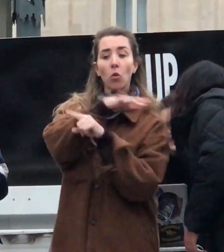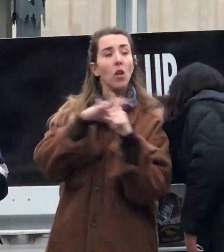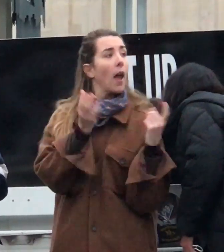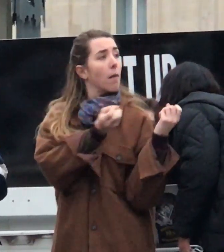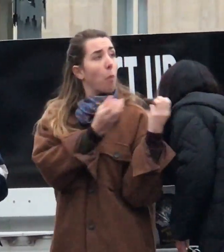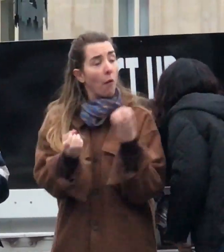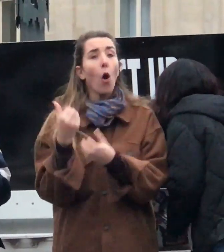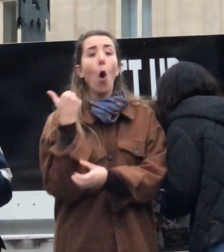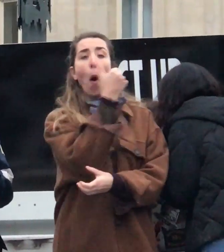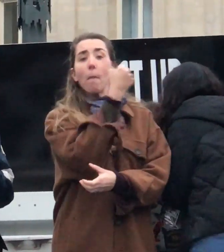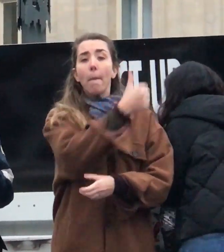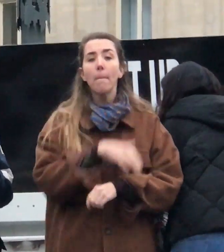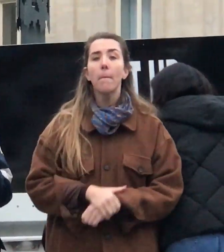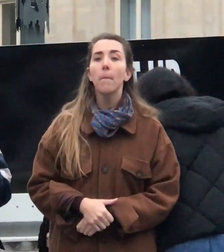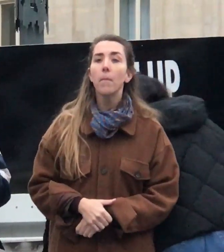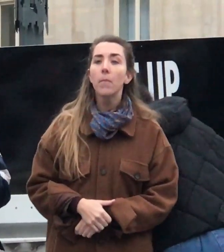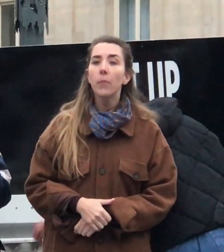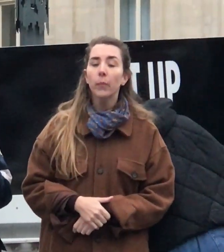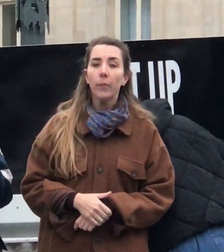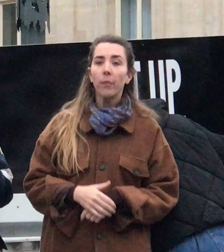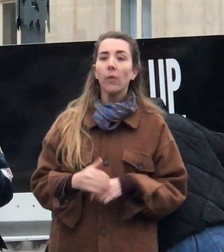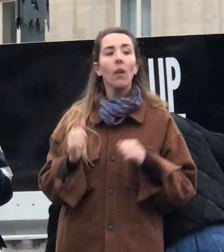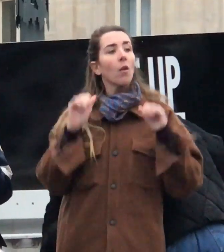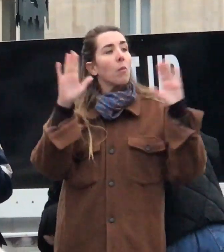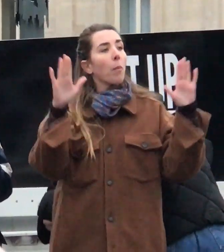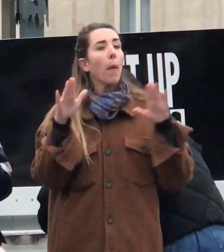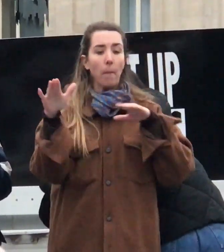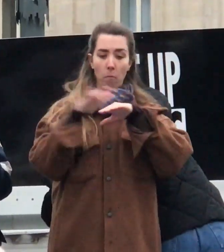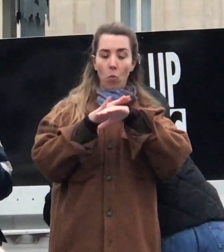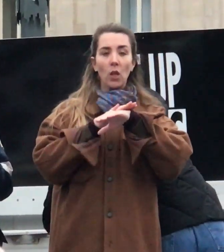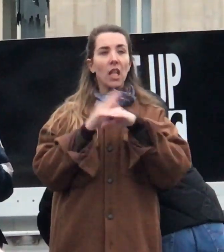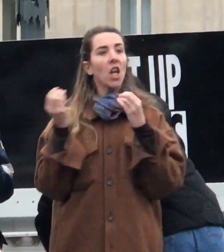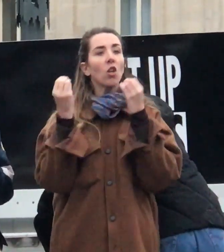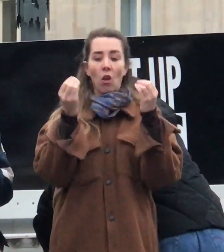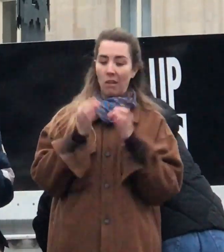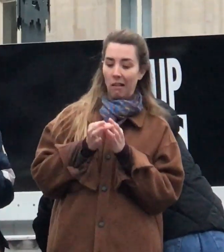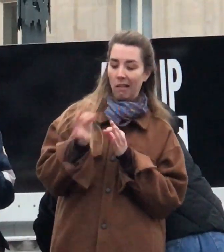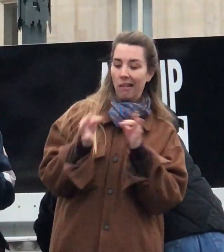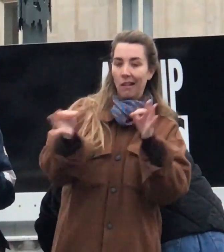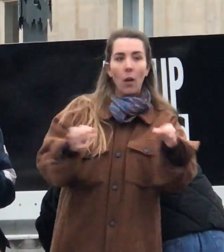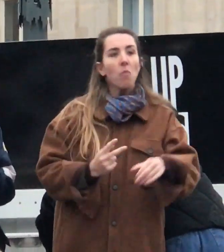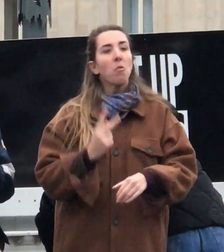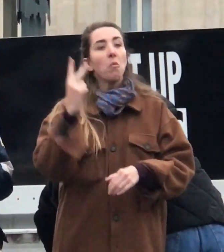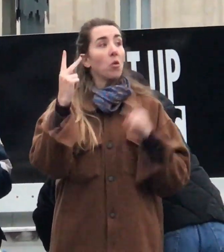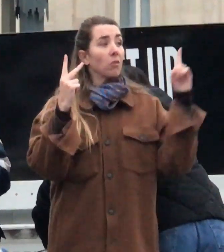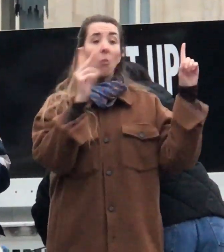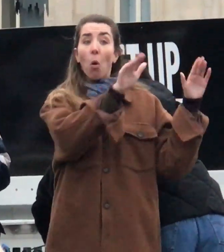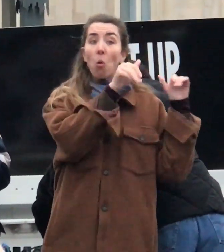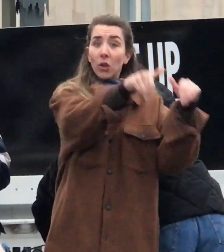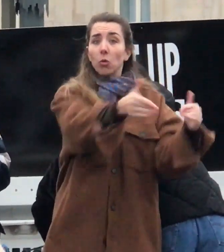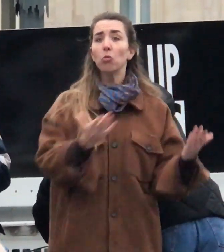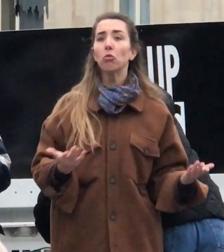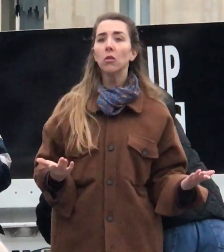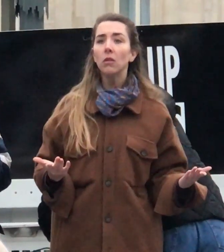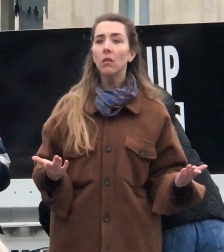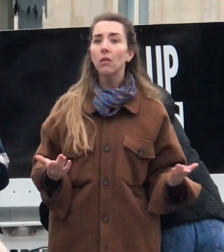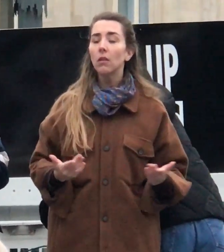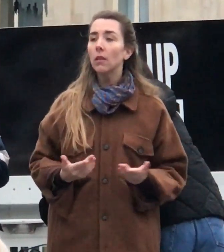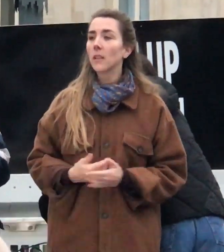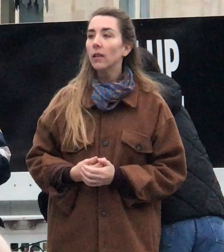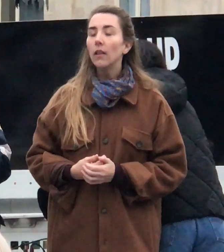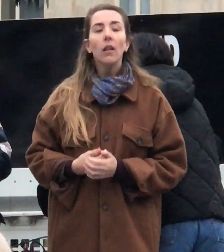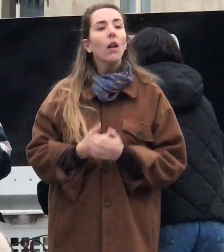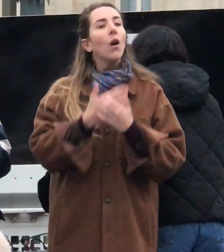des populations. Mais la politique favorisant l'épidémie continue malgré tout.